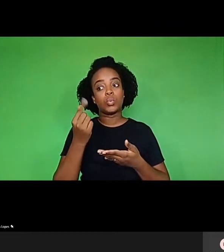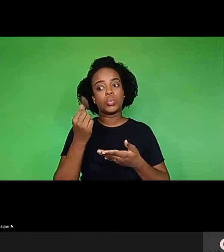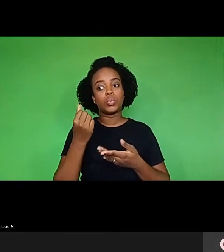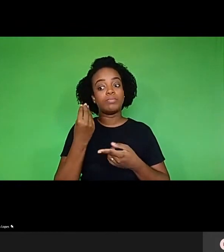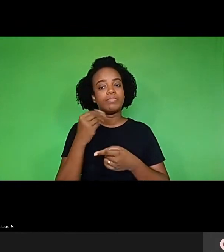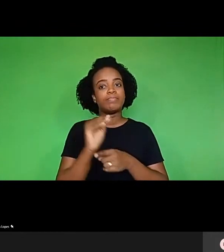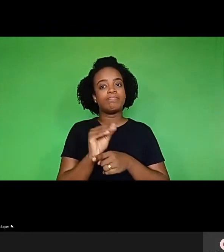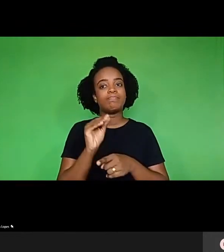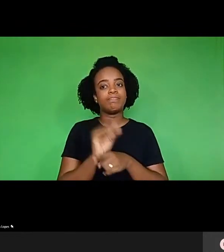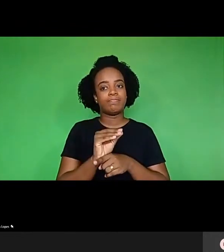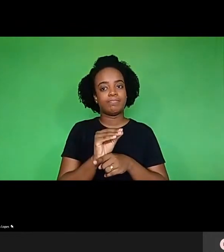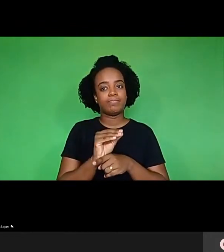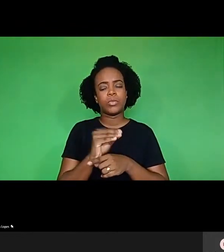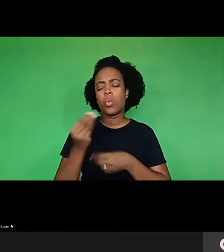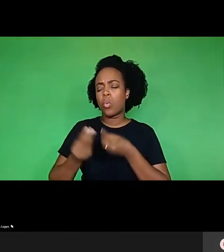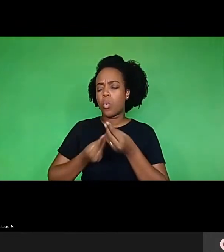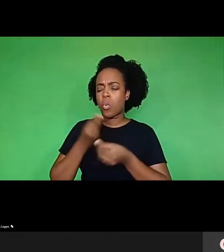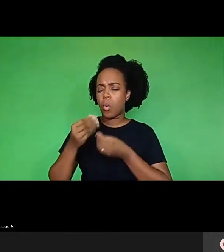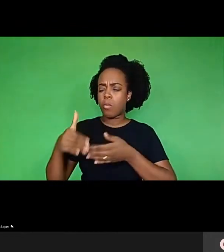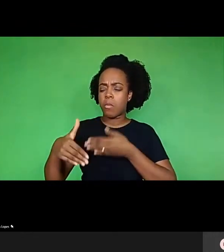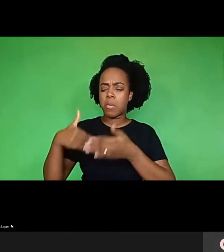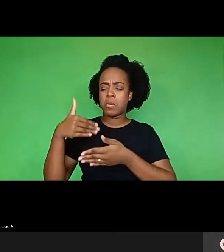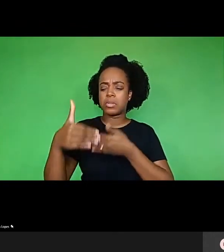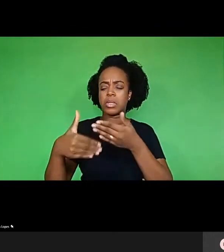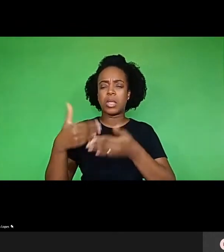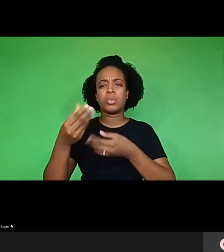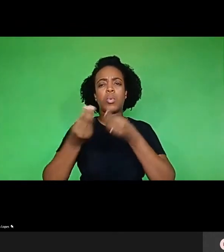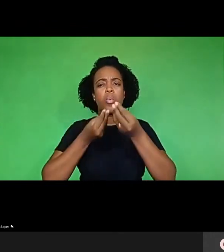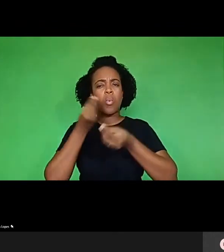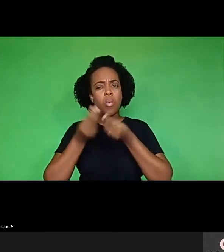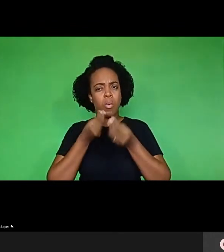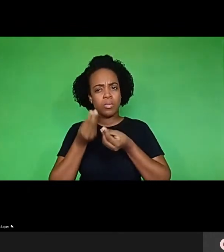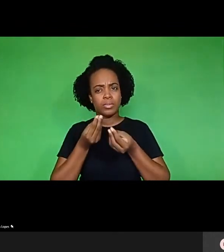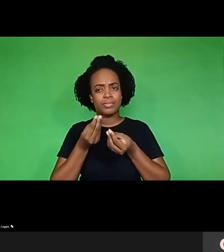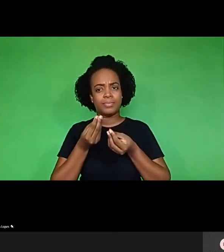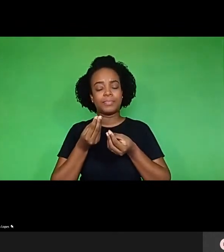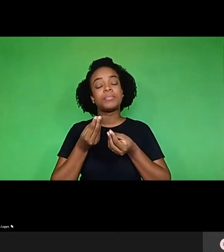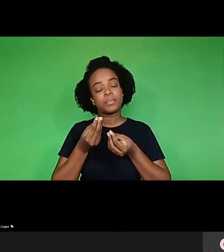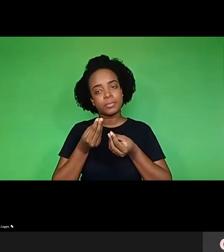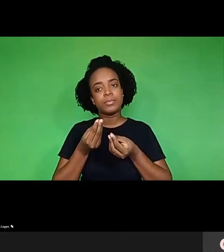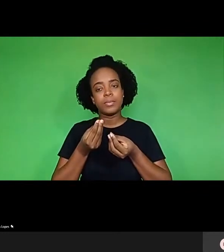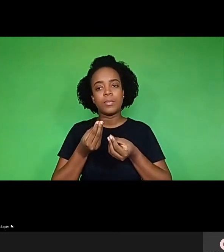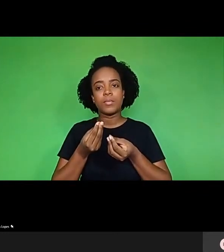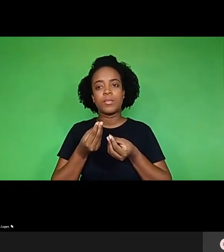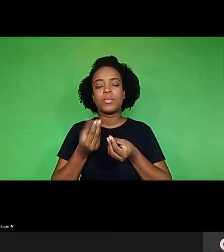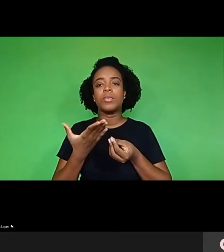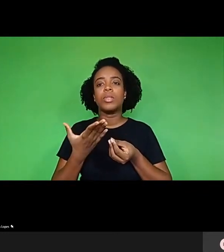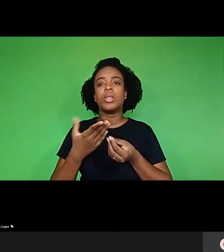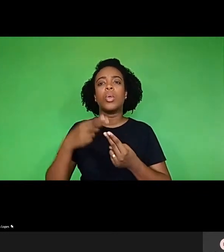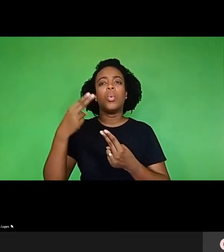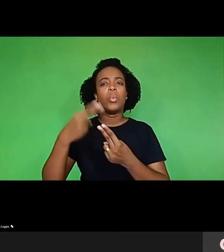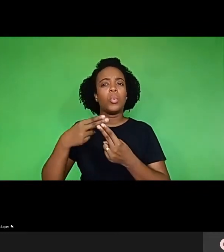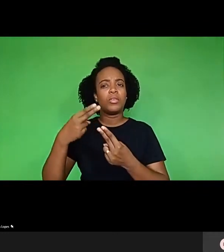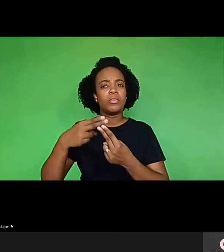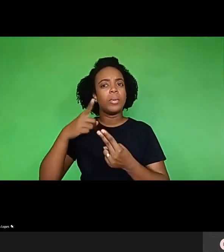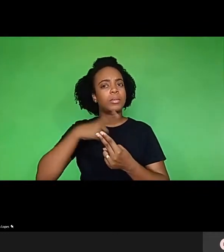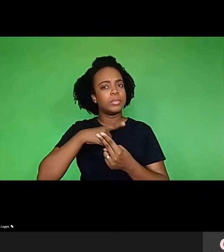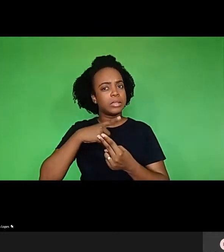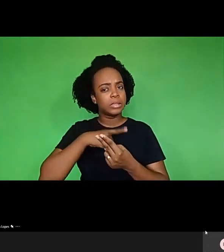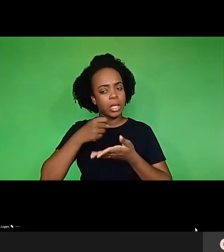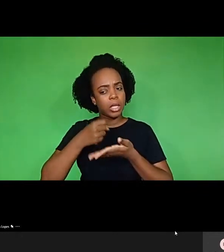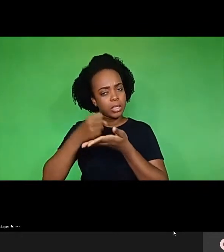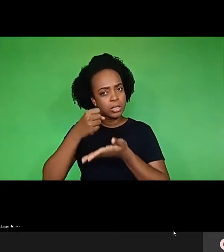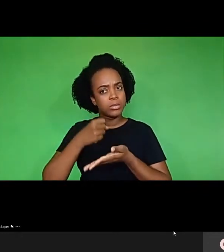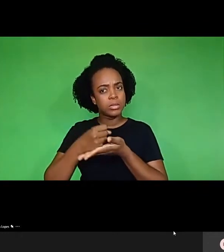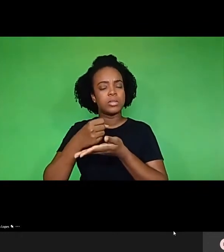que está o andamento disso. O IFE Baiano possui alguns auxílios que está se encaminhando